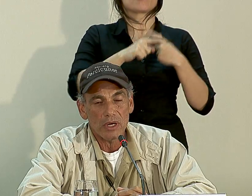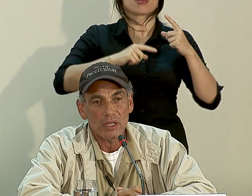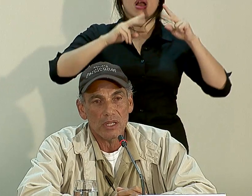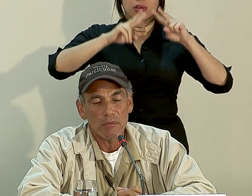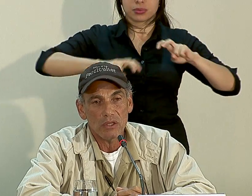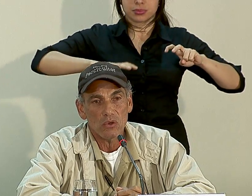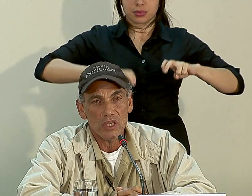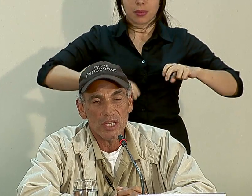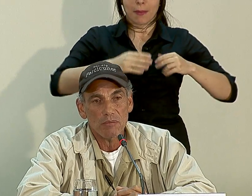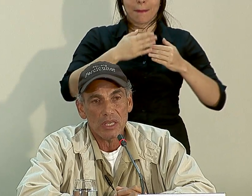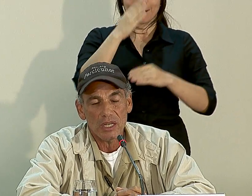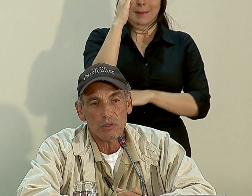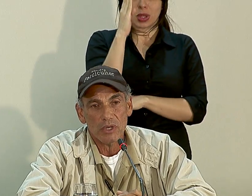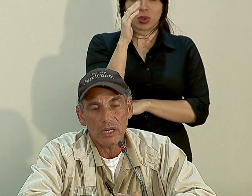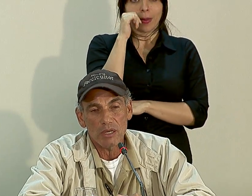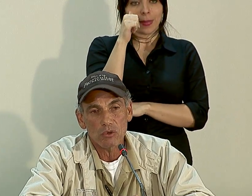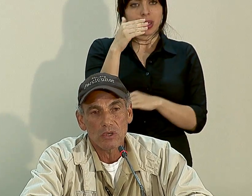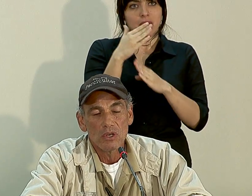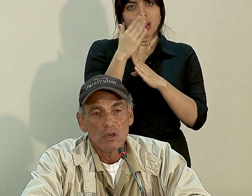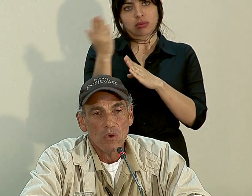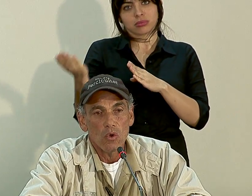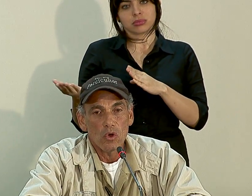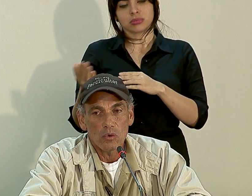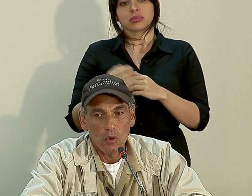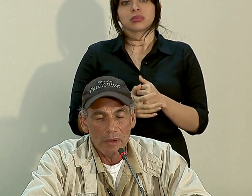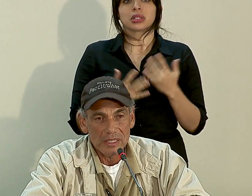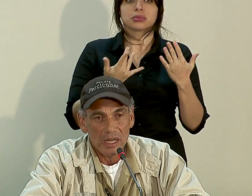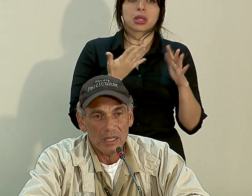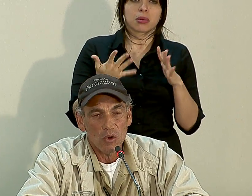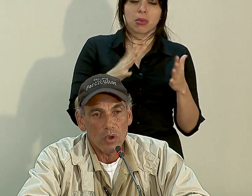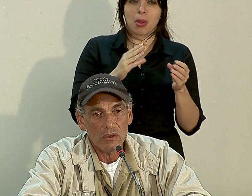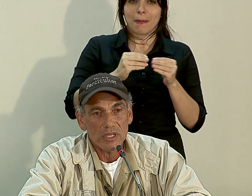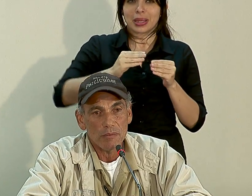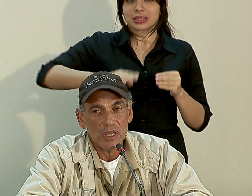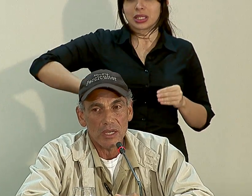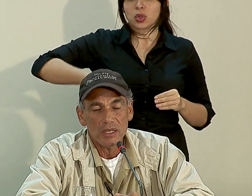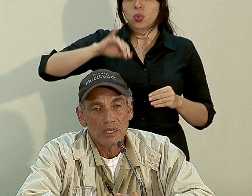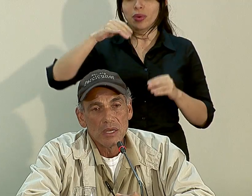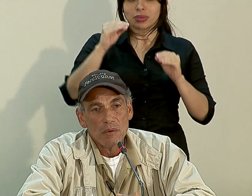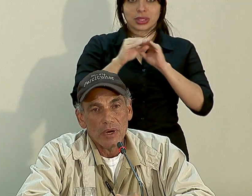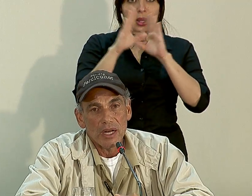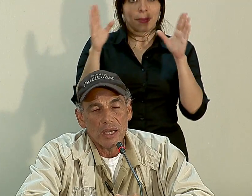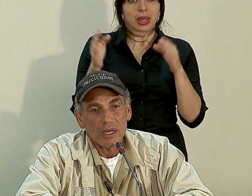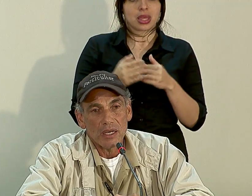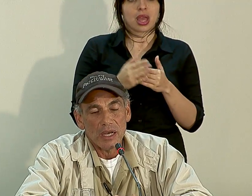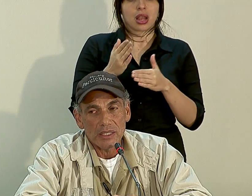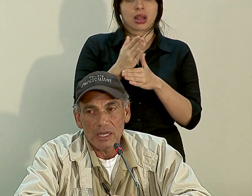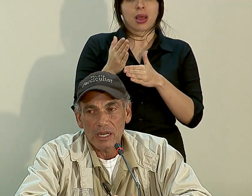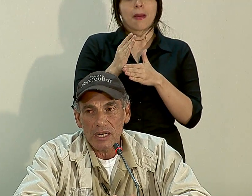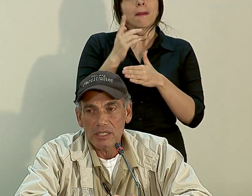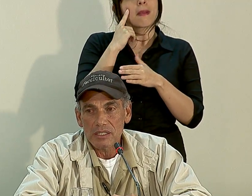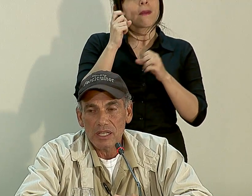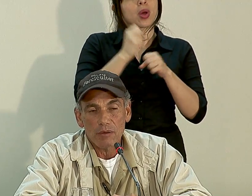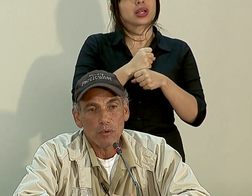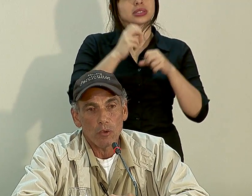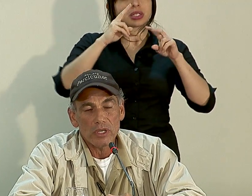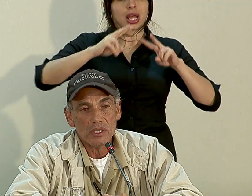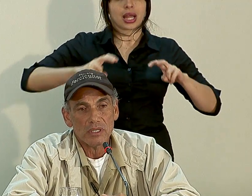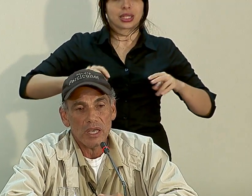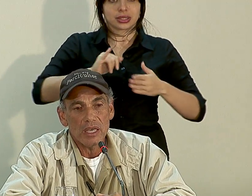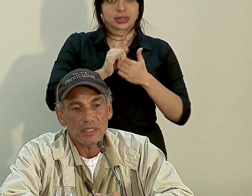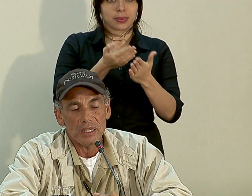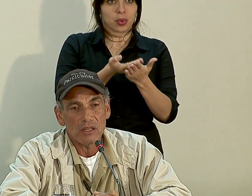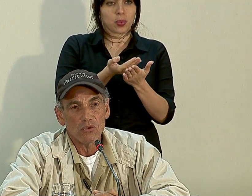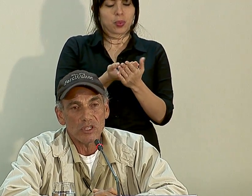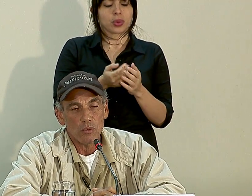analizando a partir de mediodía de mañana, esperaríamos, o lo más tarde el jueves en la mañana, para hacer el análisis de las